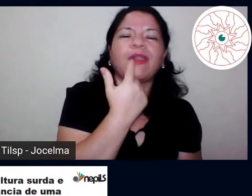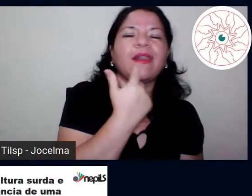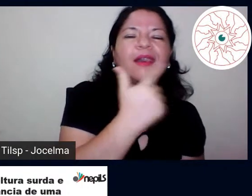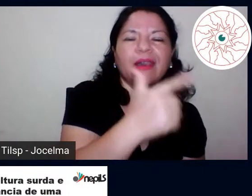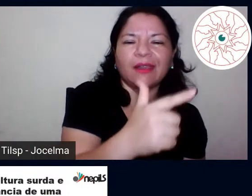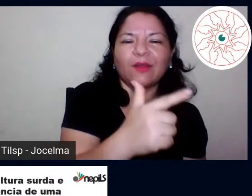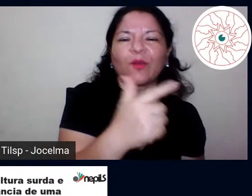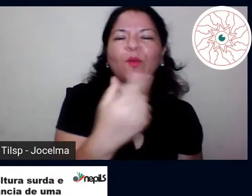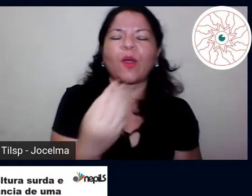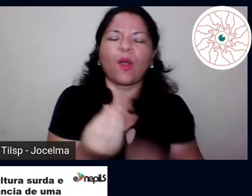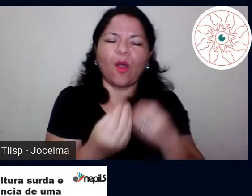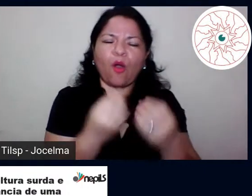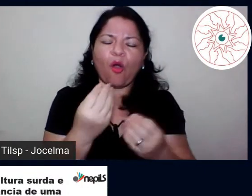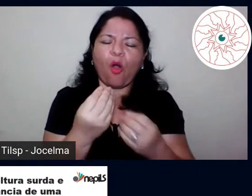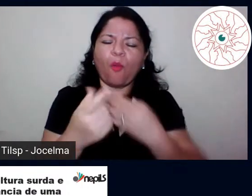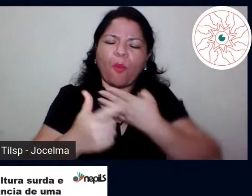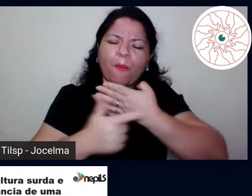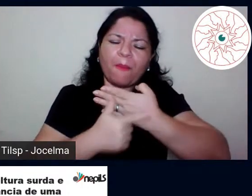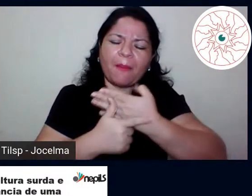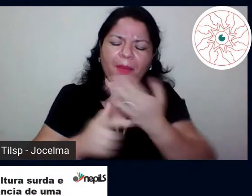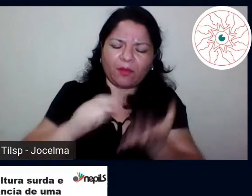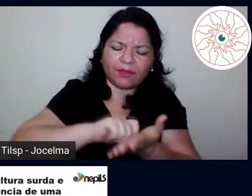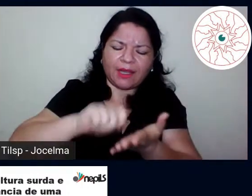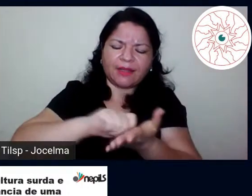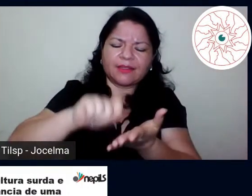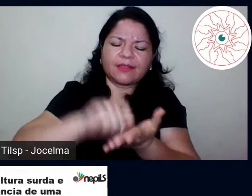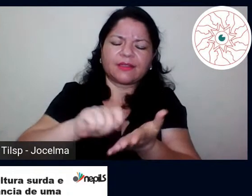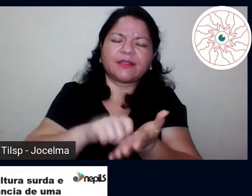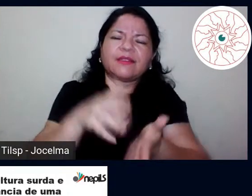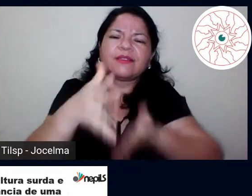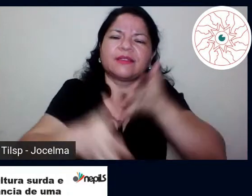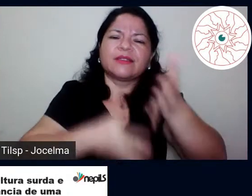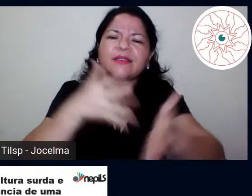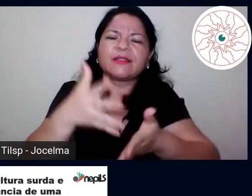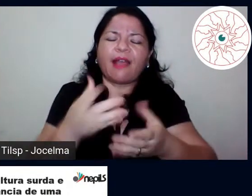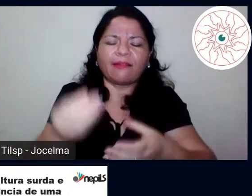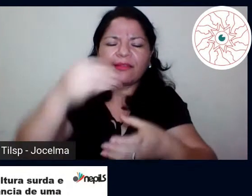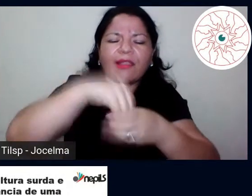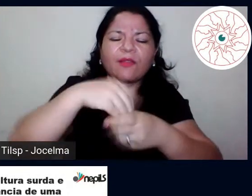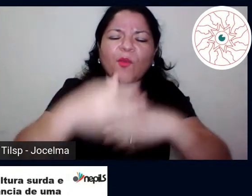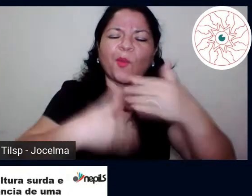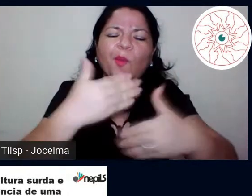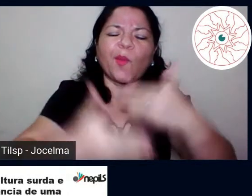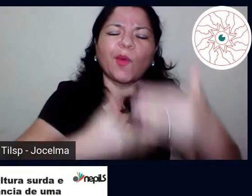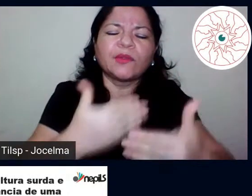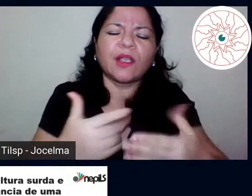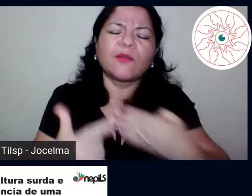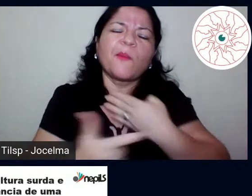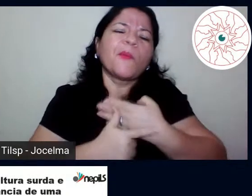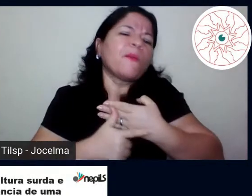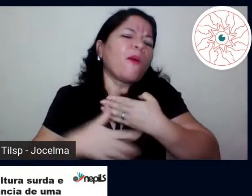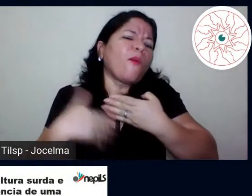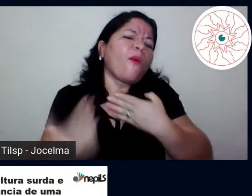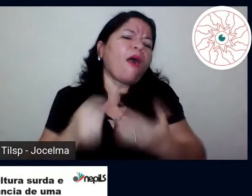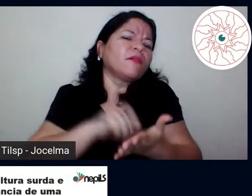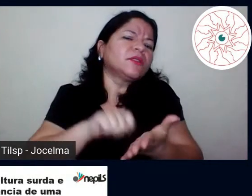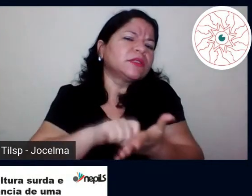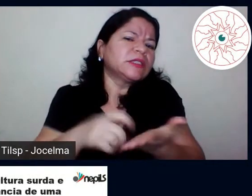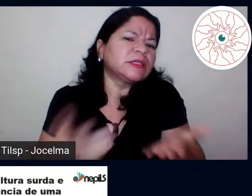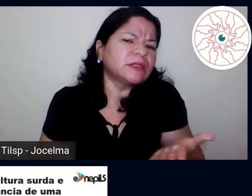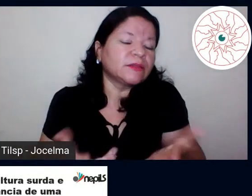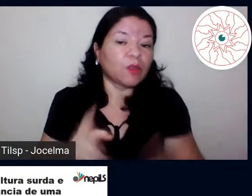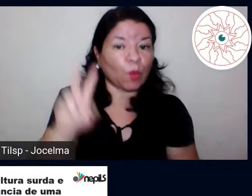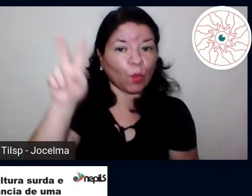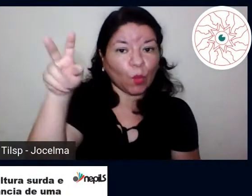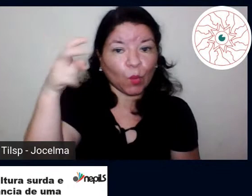escrita de línguas de sinais nesse processo, né? Eh, essa relação cultura e língua